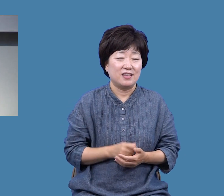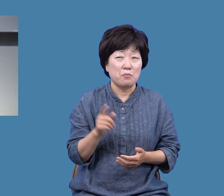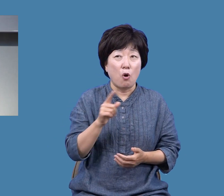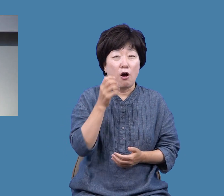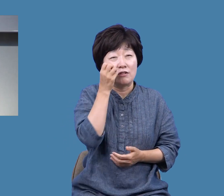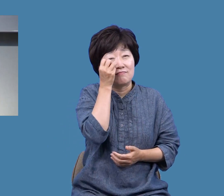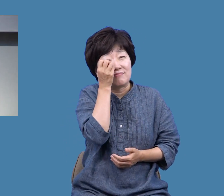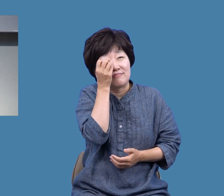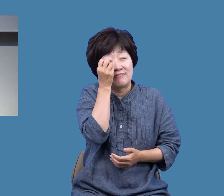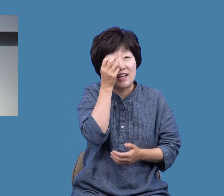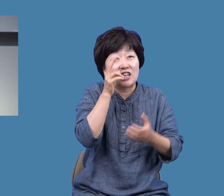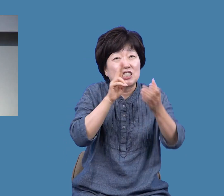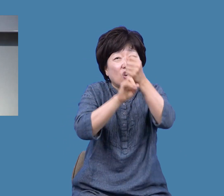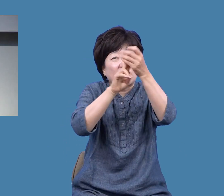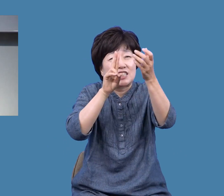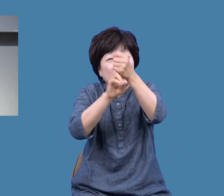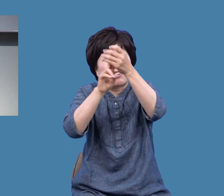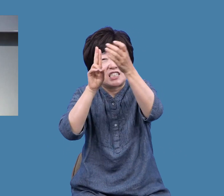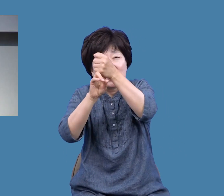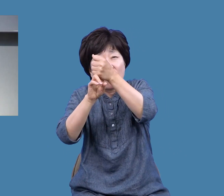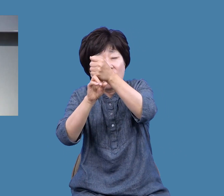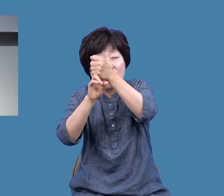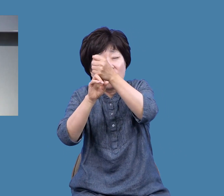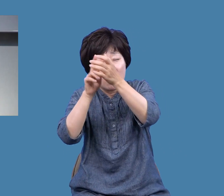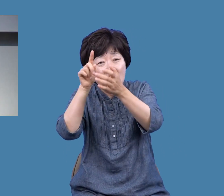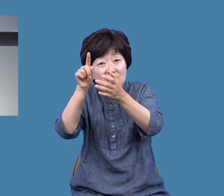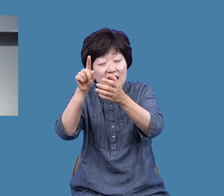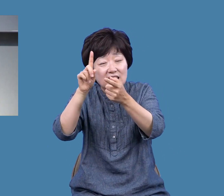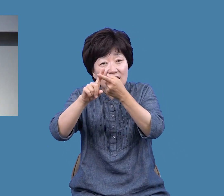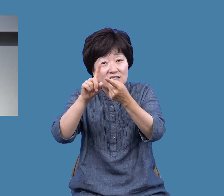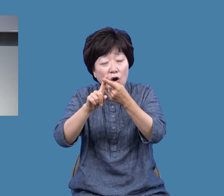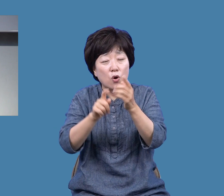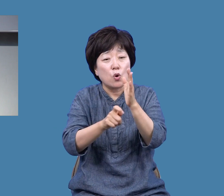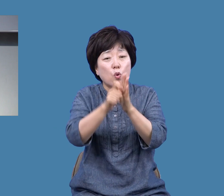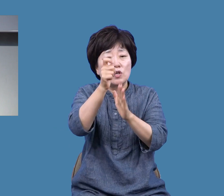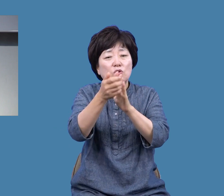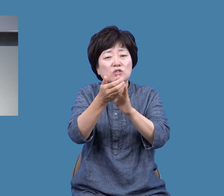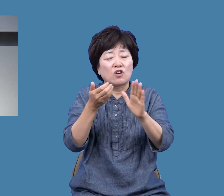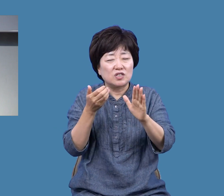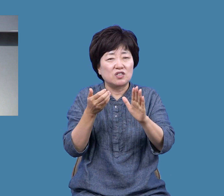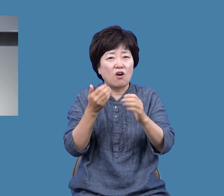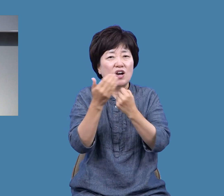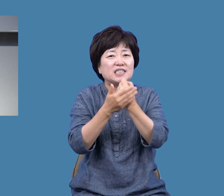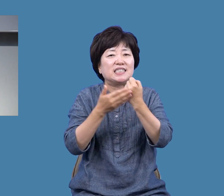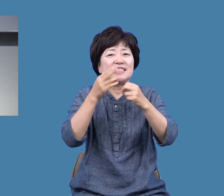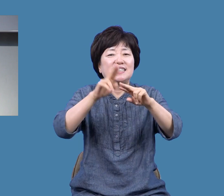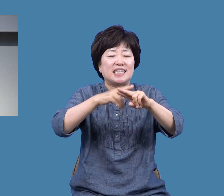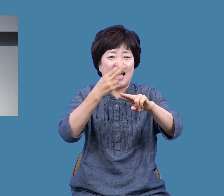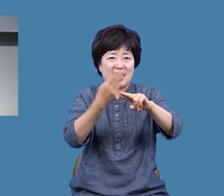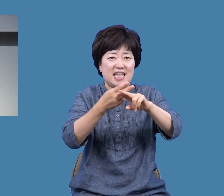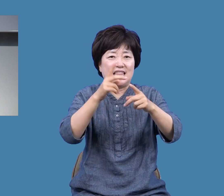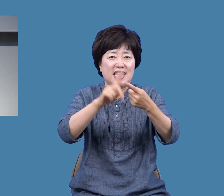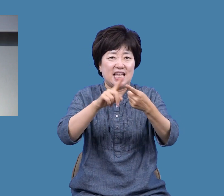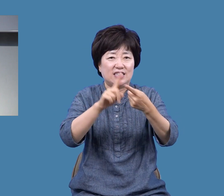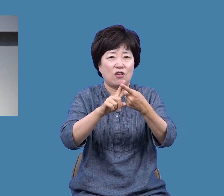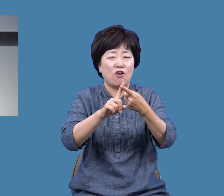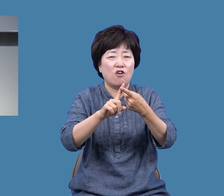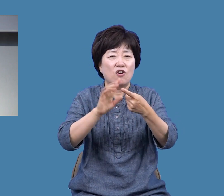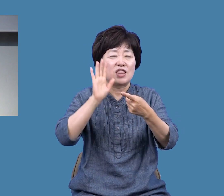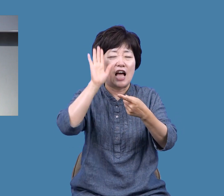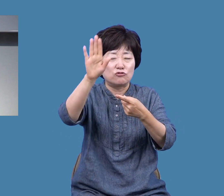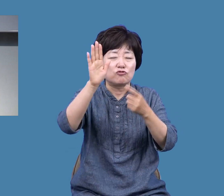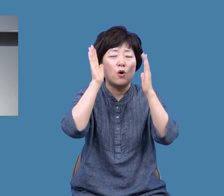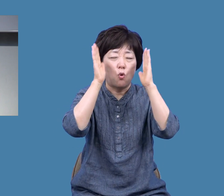우리가 고린도서 뒷부분에 가면 은사론을 할 때 그게 무슨 의미가 있는지는 또 따로 설명할게요. 무의미하다는 뜻은 아니에요.